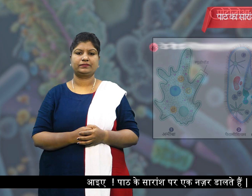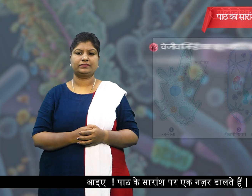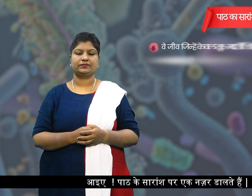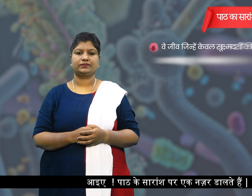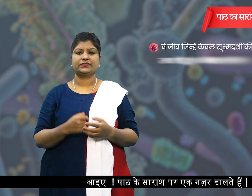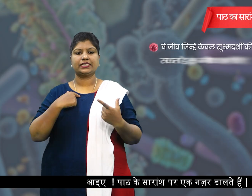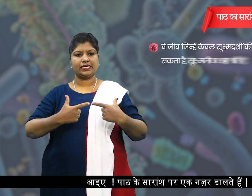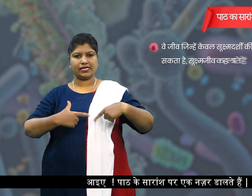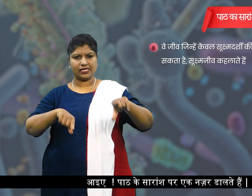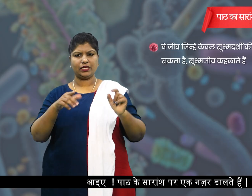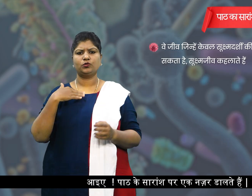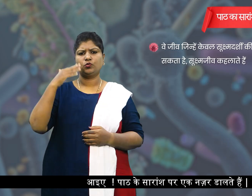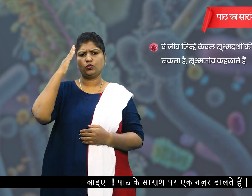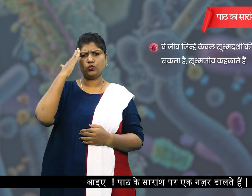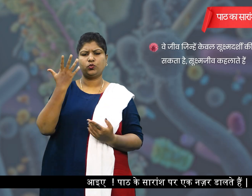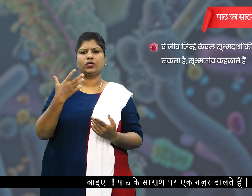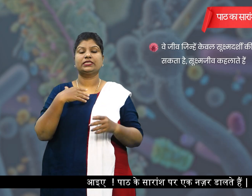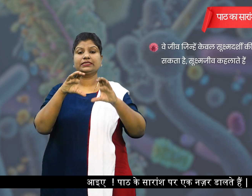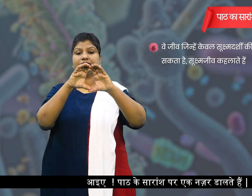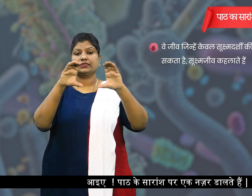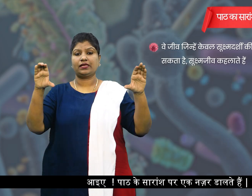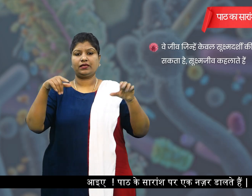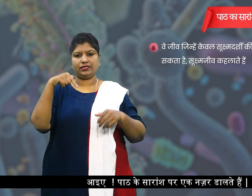आइए पाठ के सारांश पर एक नज़र डालते हैं।